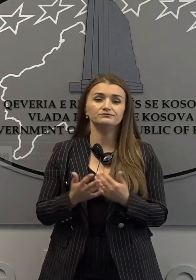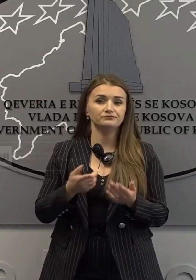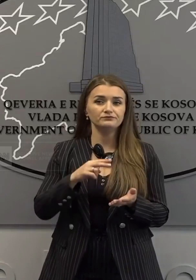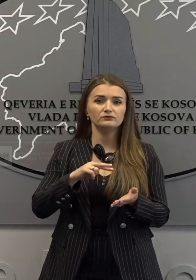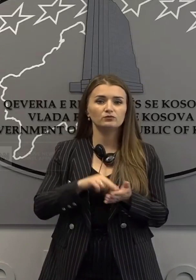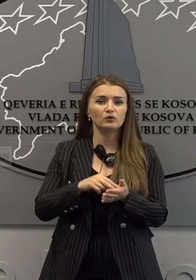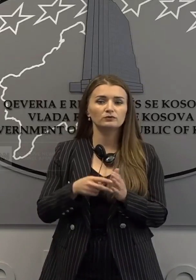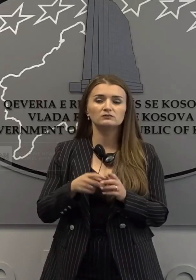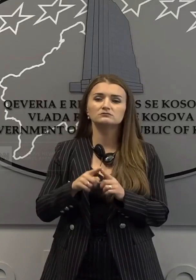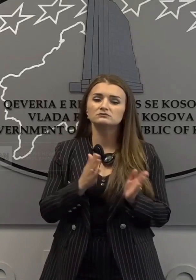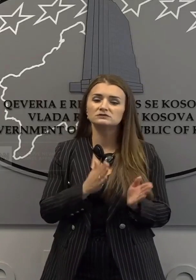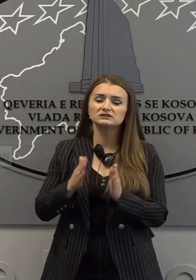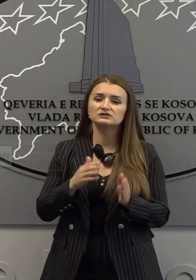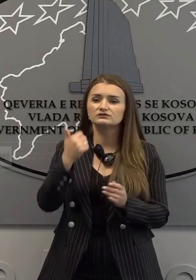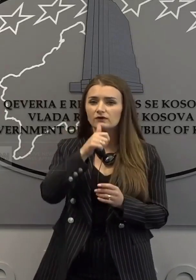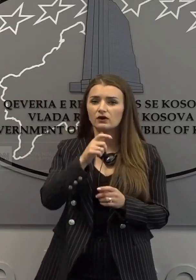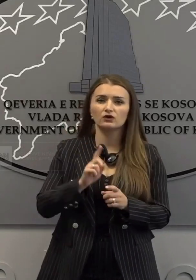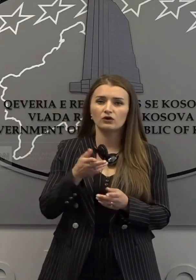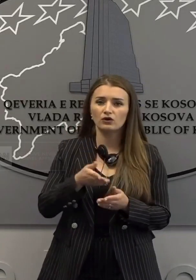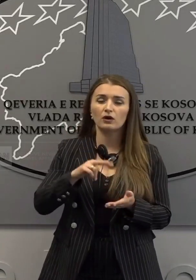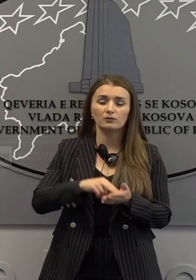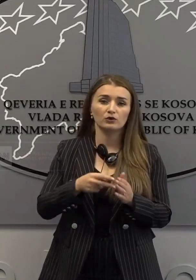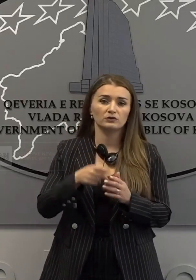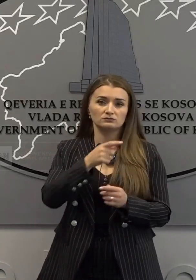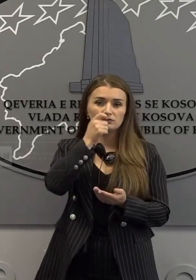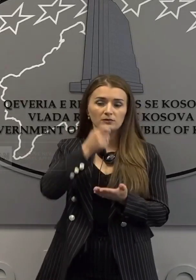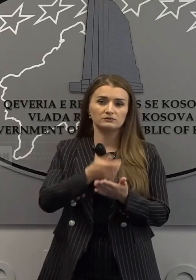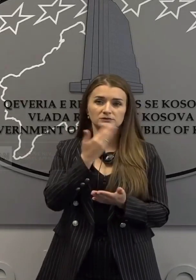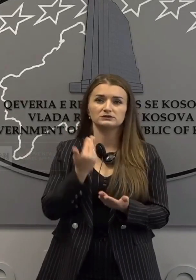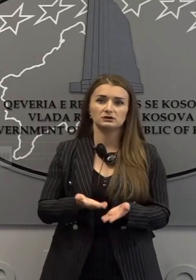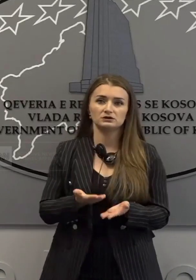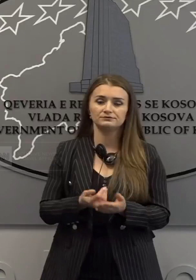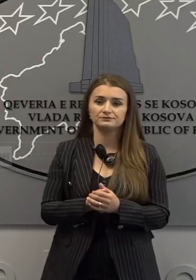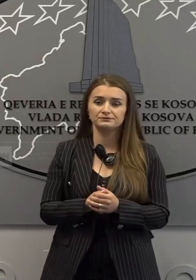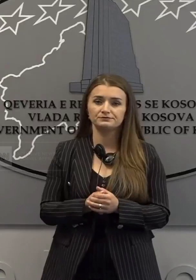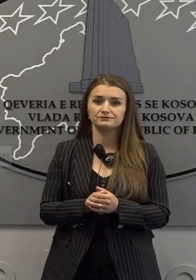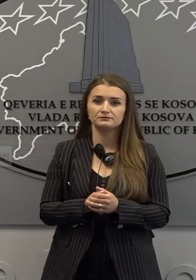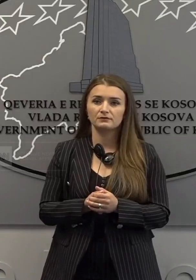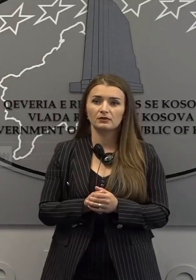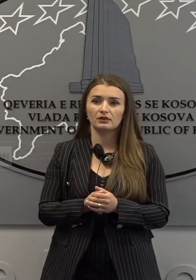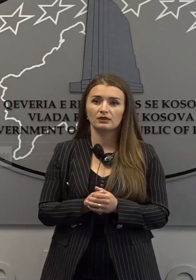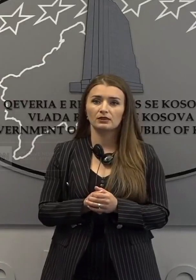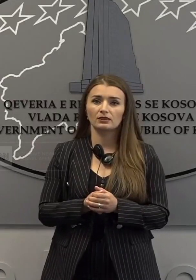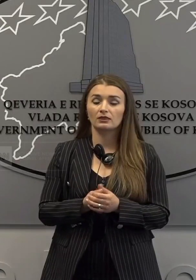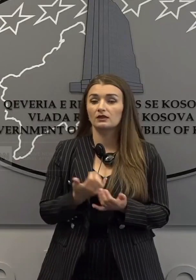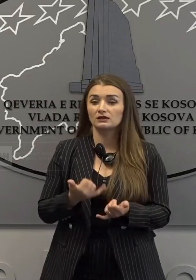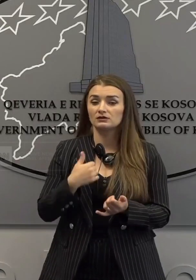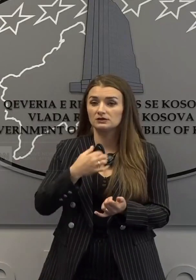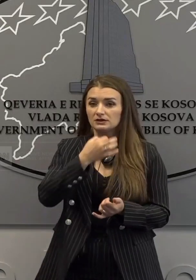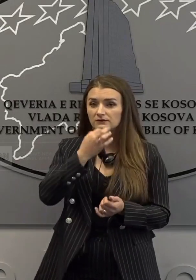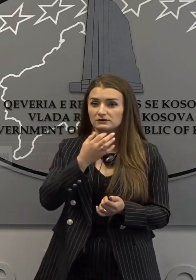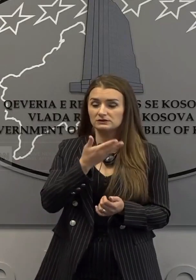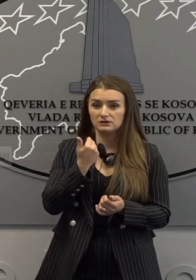ecja e dialogut sa shkelja e marrëveshjes. Dhe nuk kam informacion deri më tani se cilat krejt tema